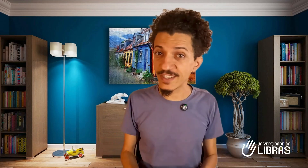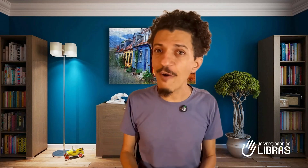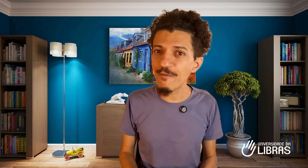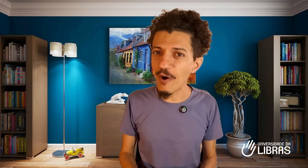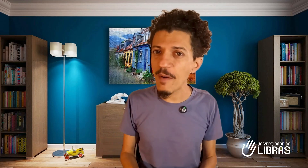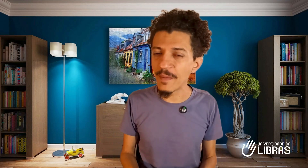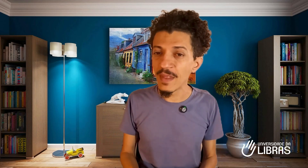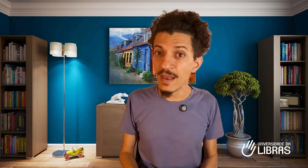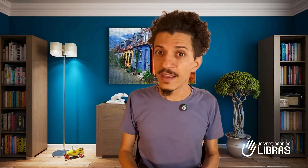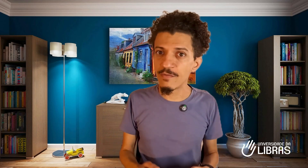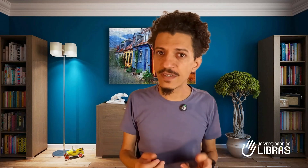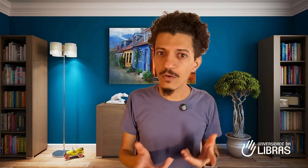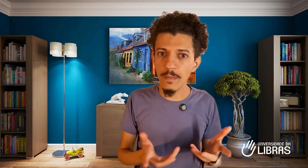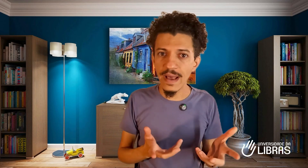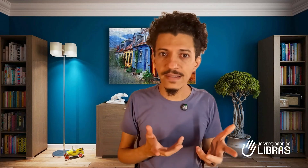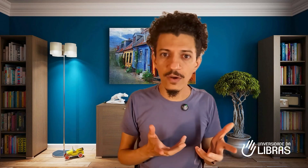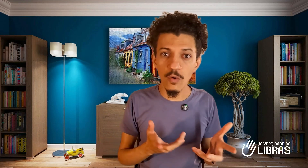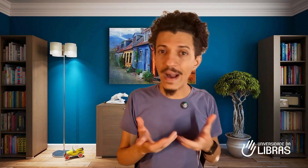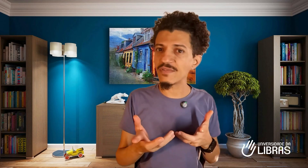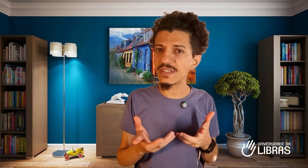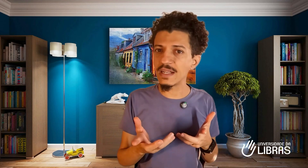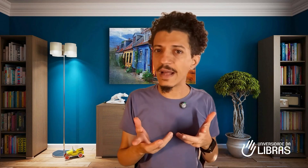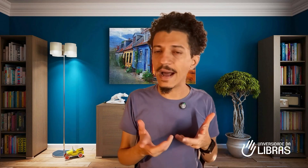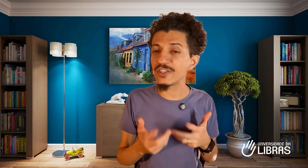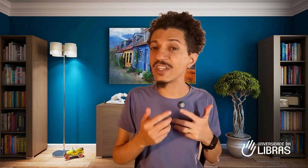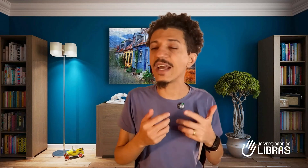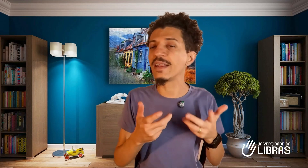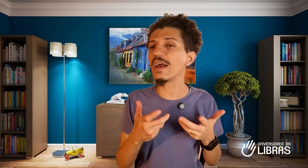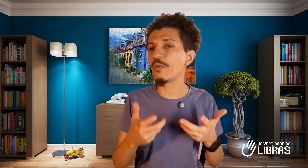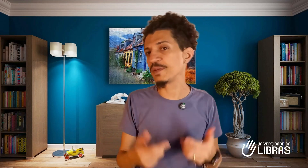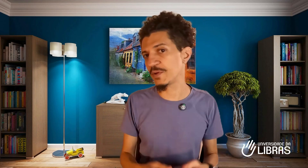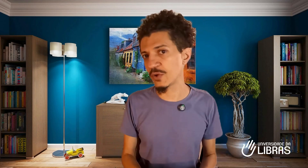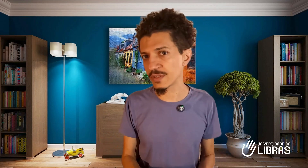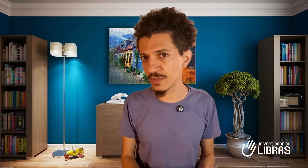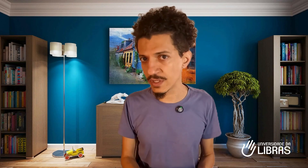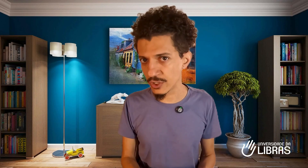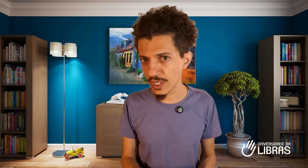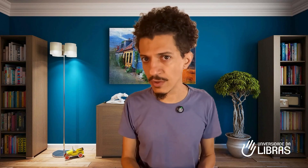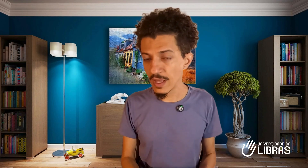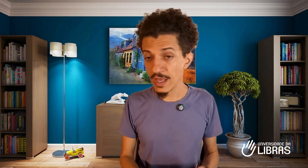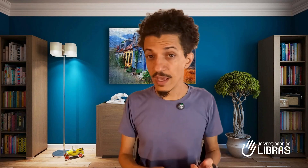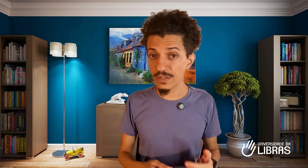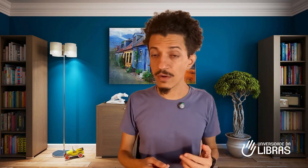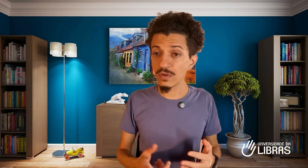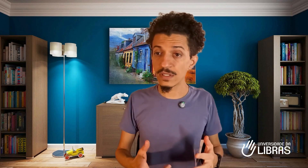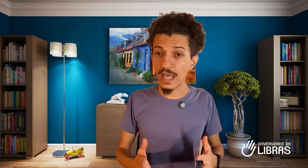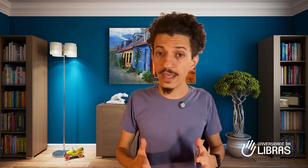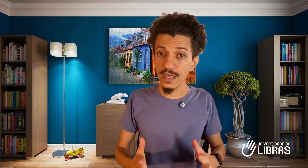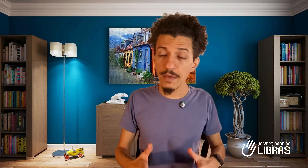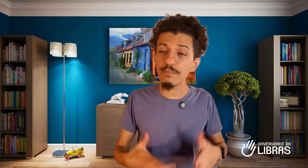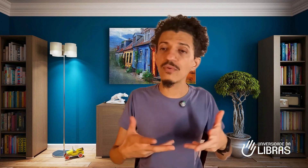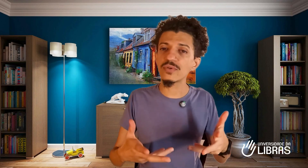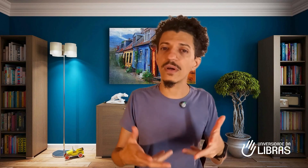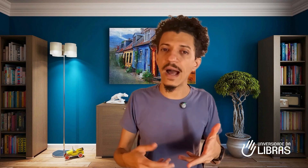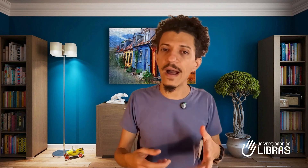relações de tal forma que você começa com mais facilidade a entender como as pessoas estão se sentindo, você